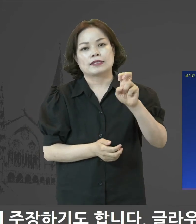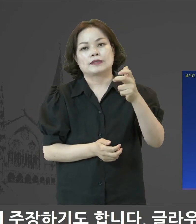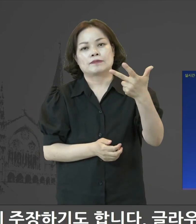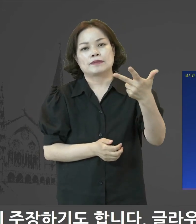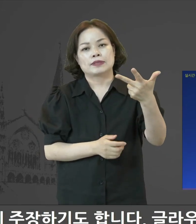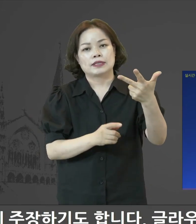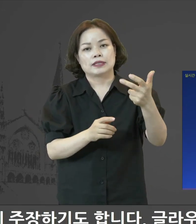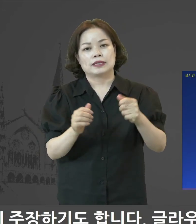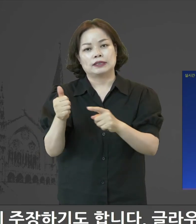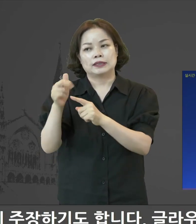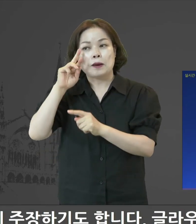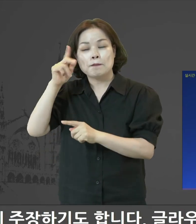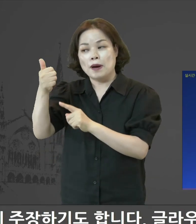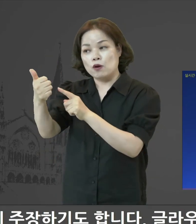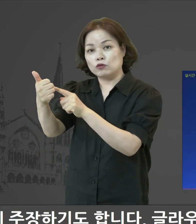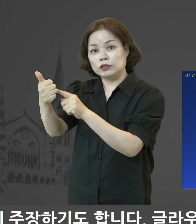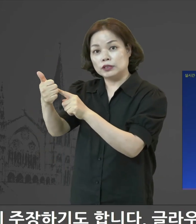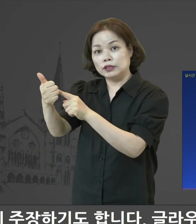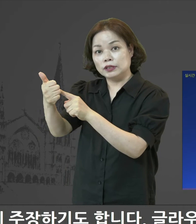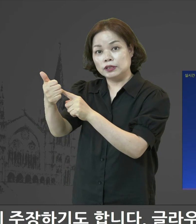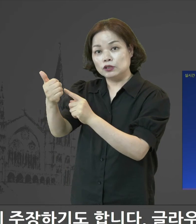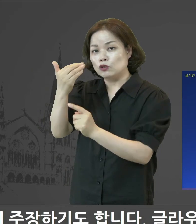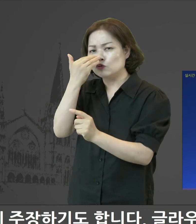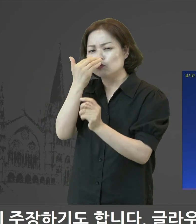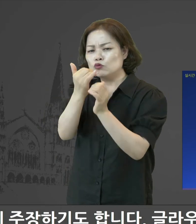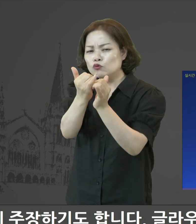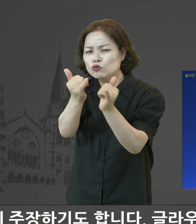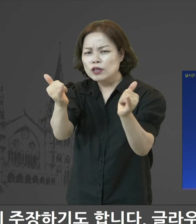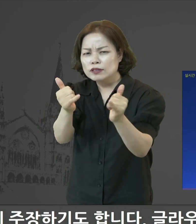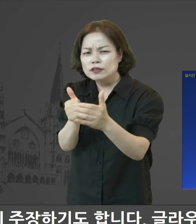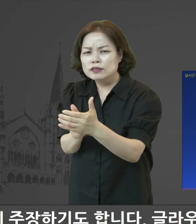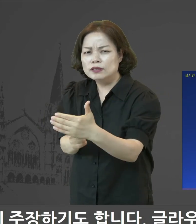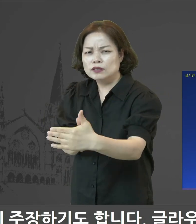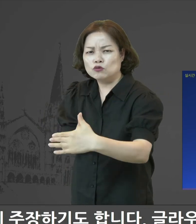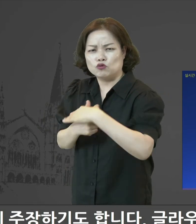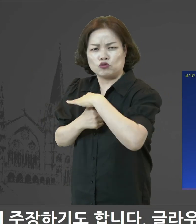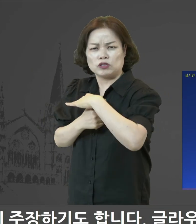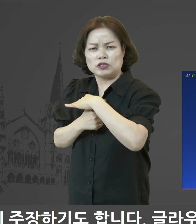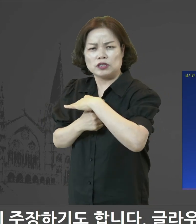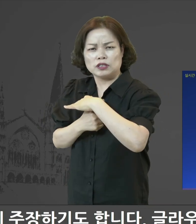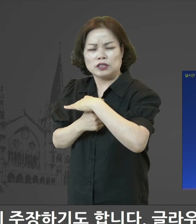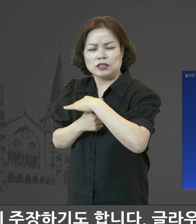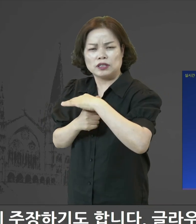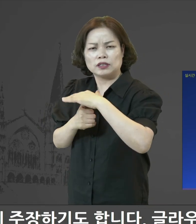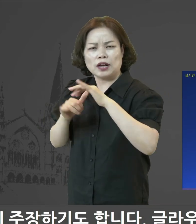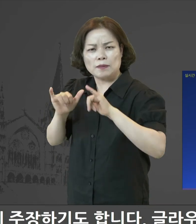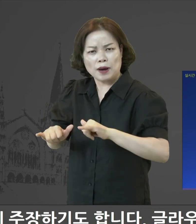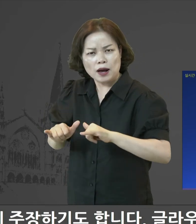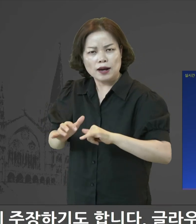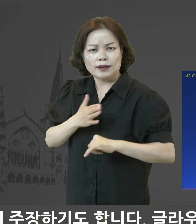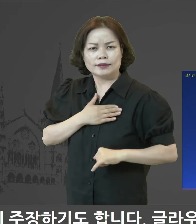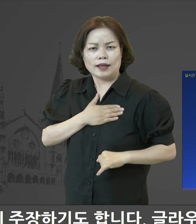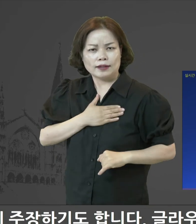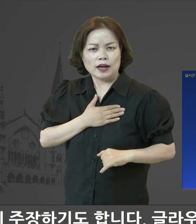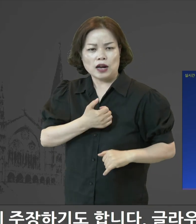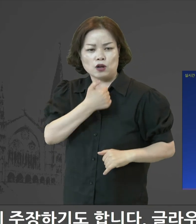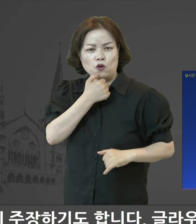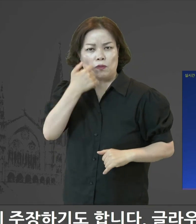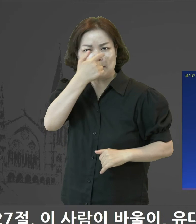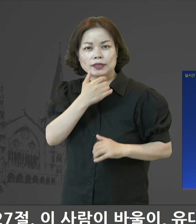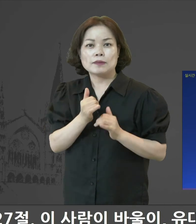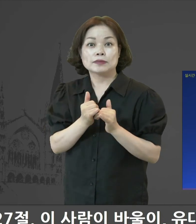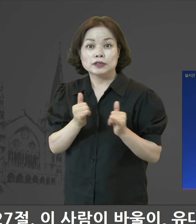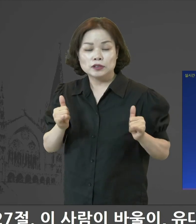이 사람이, 바울이죠, 유대인들에게 잡혀 죽게 된 것을 내가 로마 사람인 줄